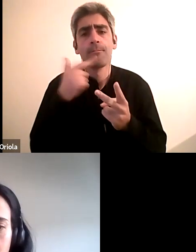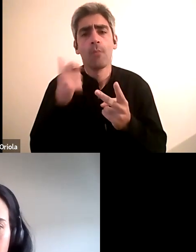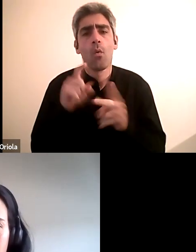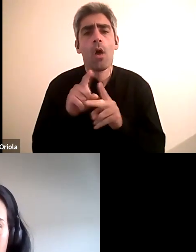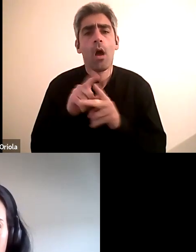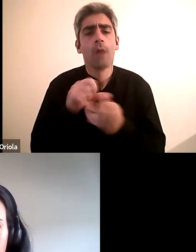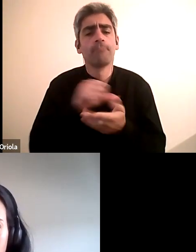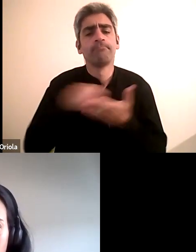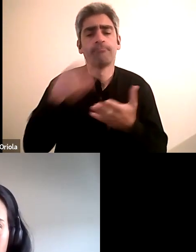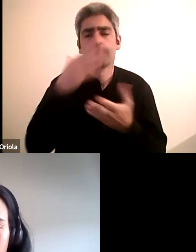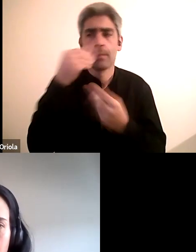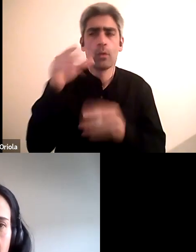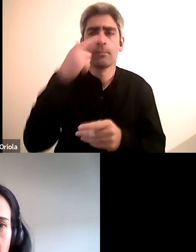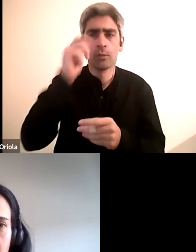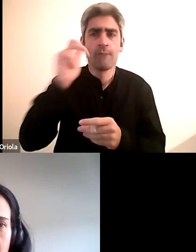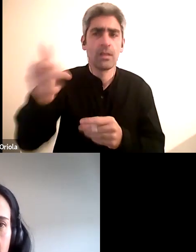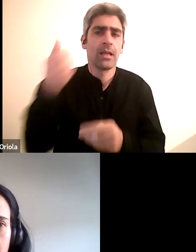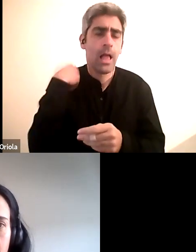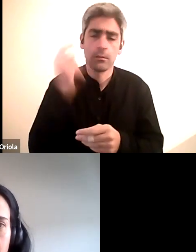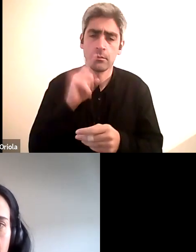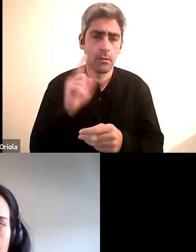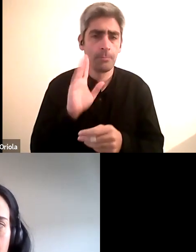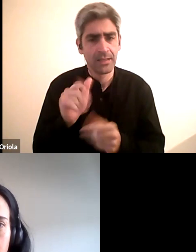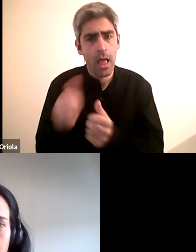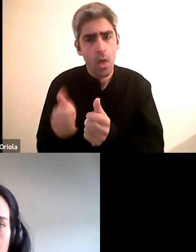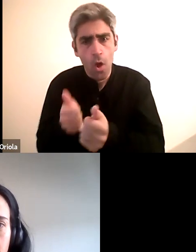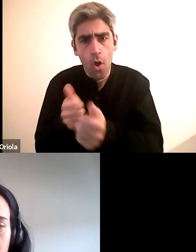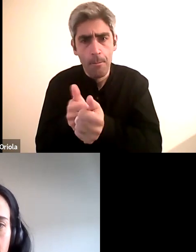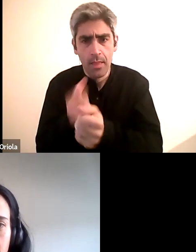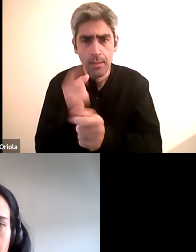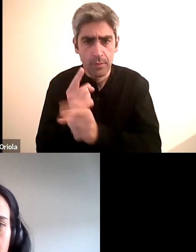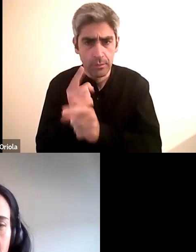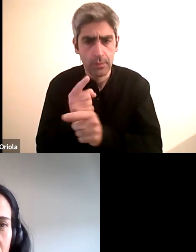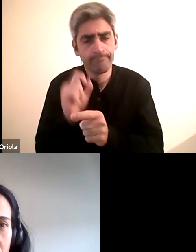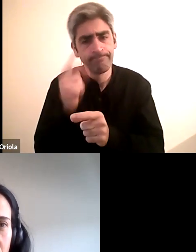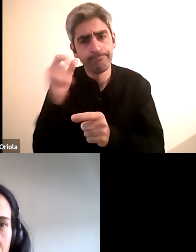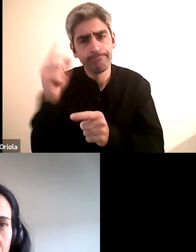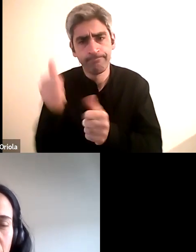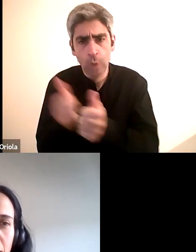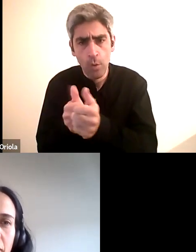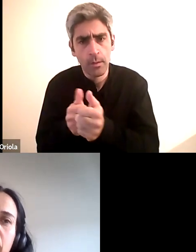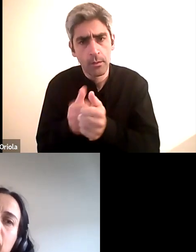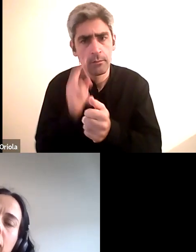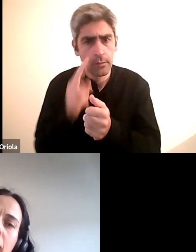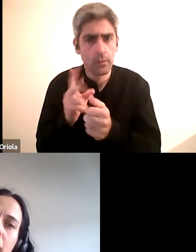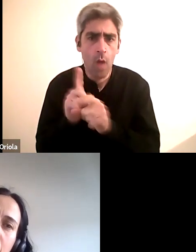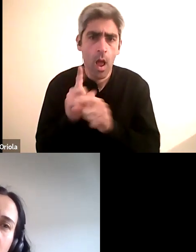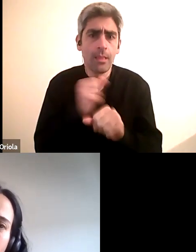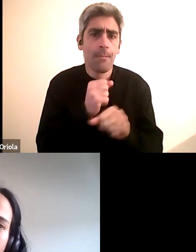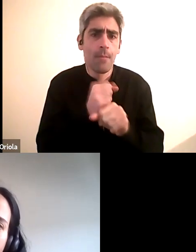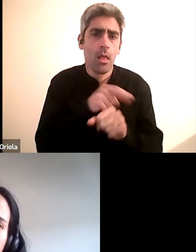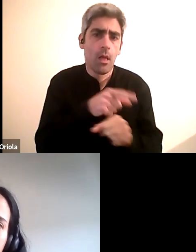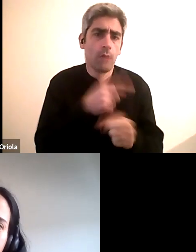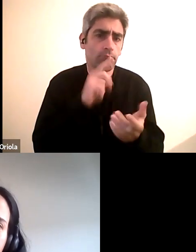o abandono das pessoas em casa. Tem que ser o acompanhamento pontual, como se estivessem a trabalhar de